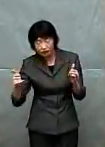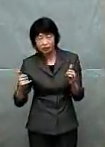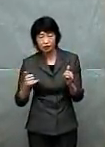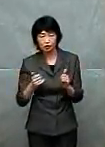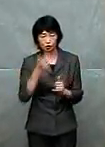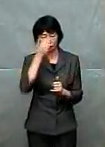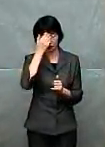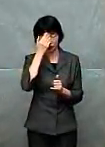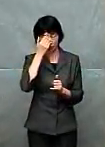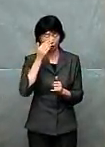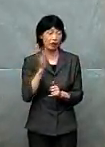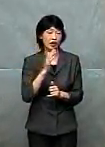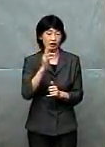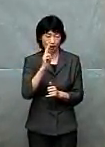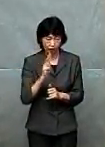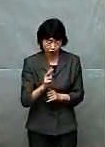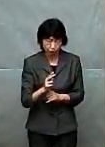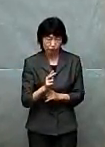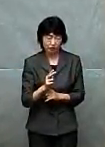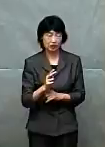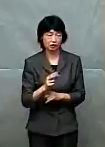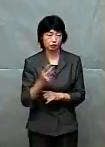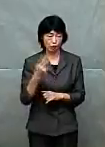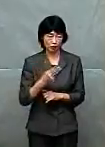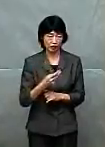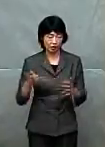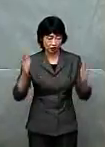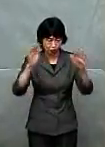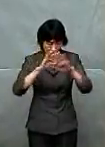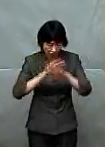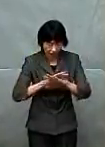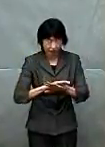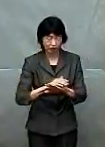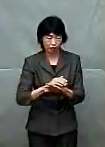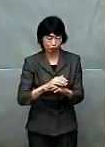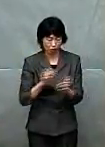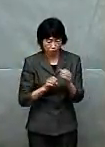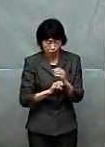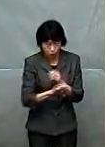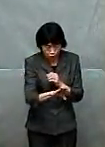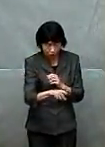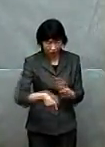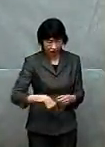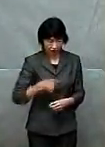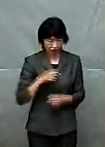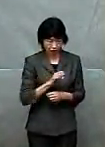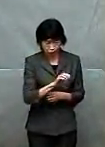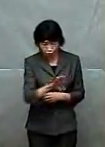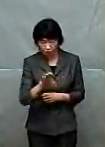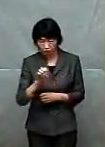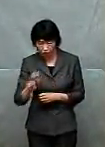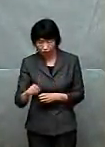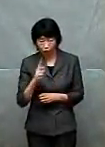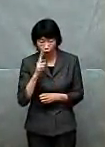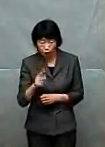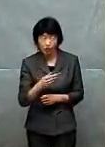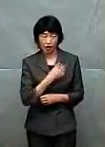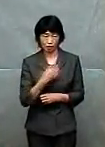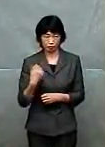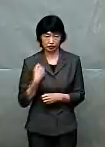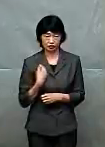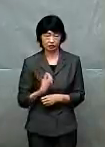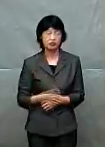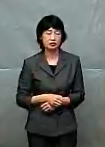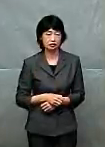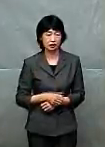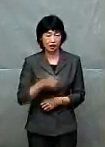く、また暗い中でも正確な発色の確認ができますので、患者さんの異